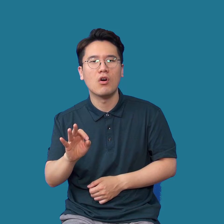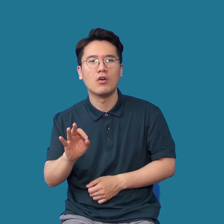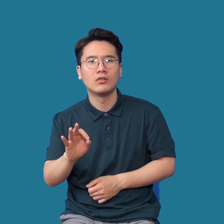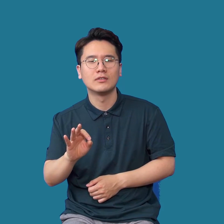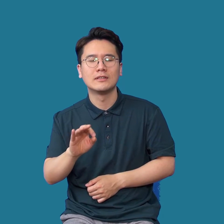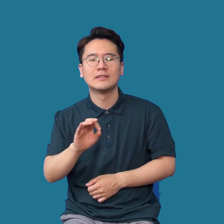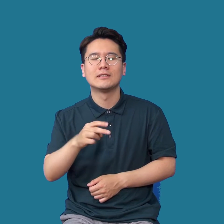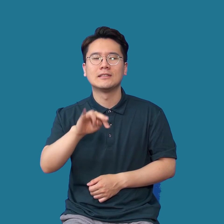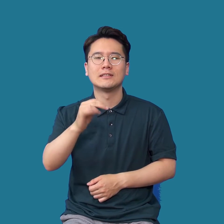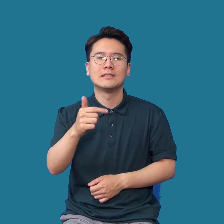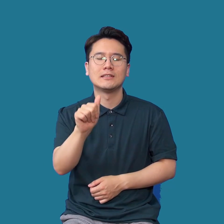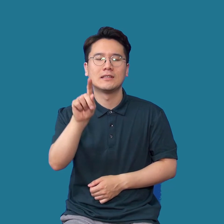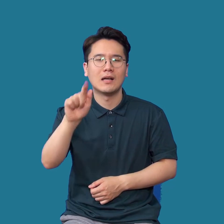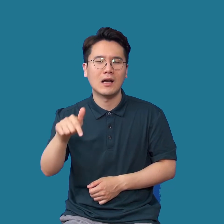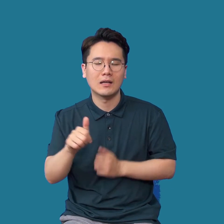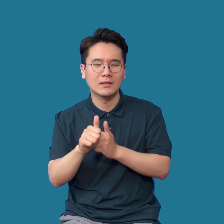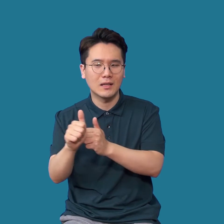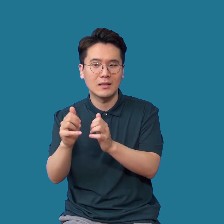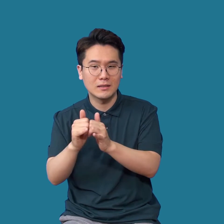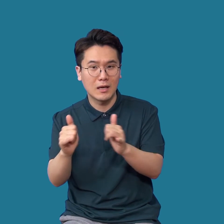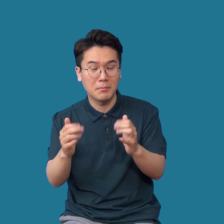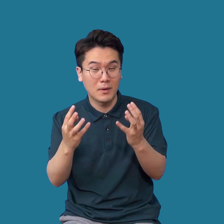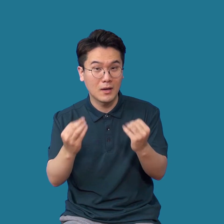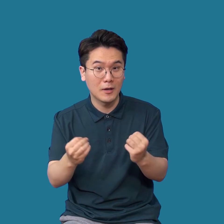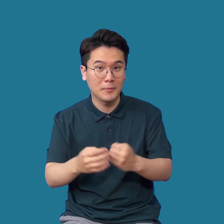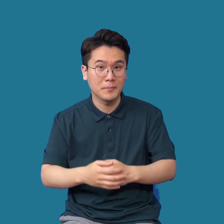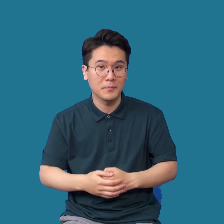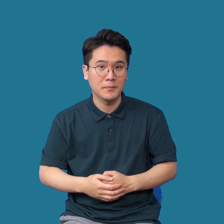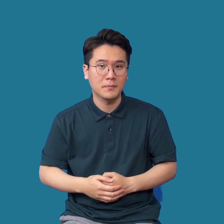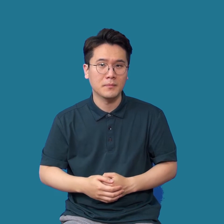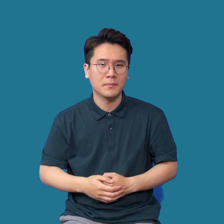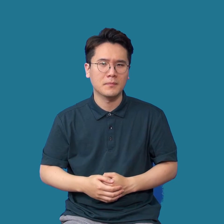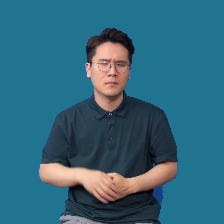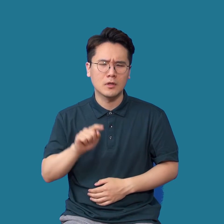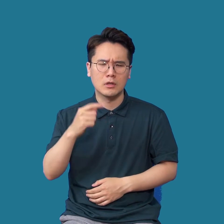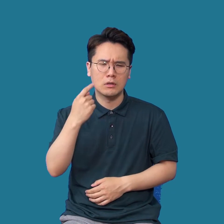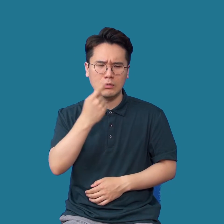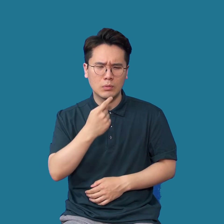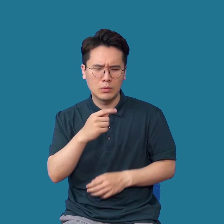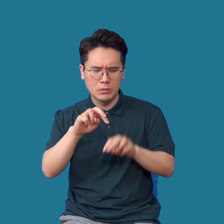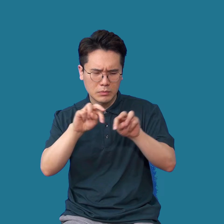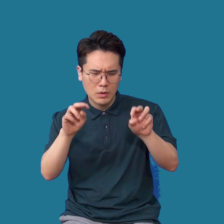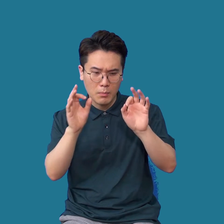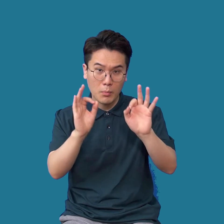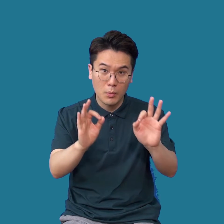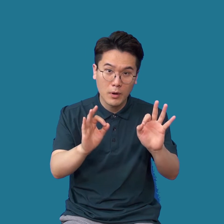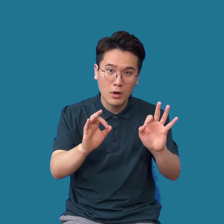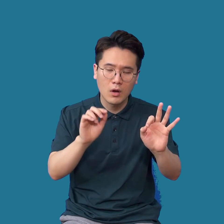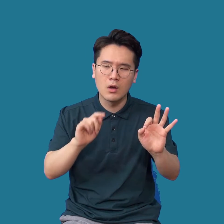번영신학의 입장에서 보면 고난을 당하는 것은 하나님의 사랑에서 끊어진 증거입니다.